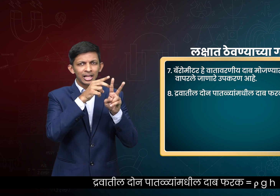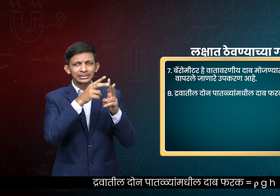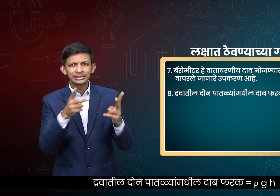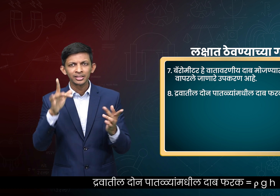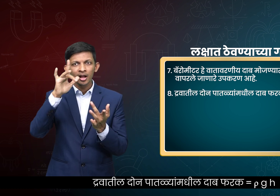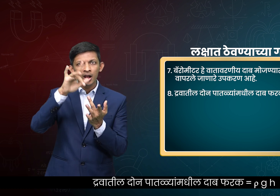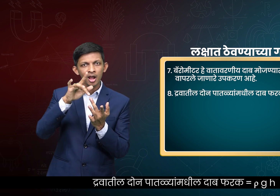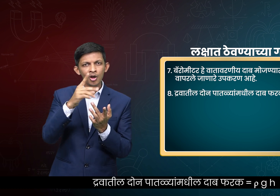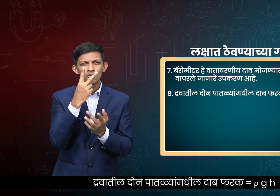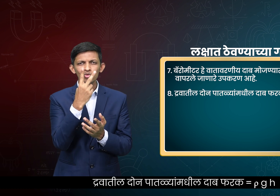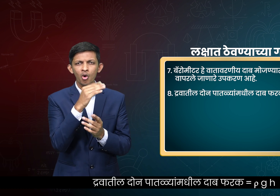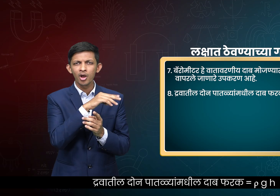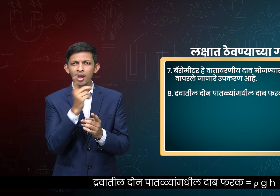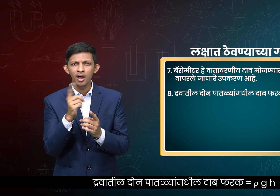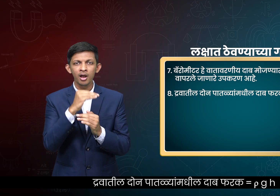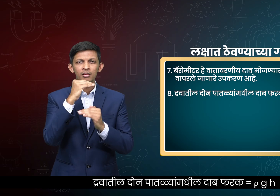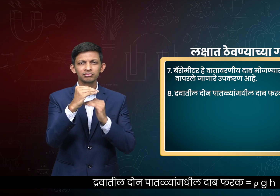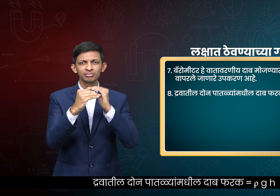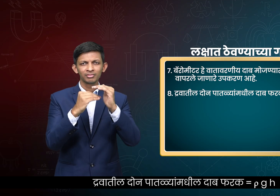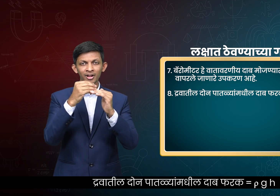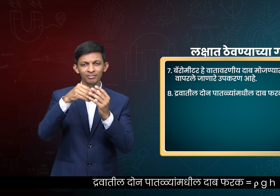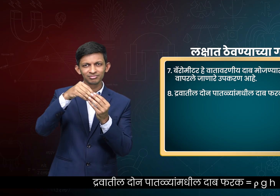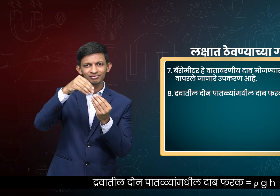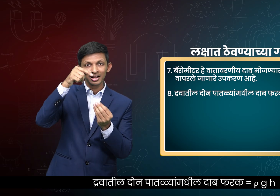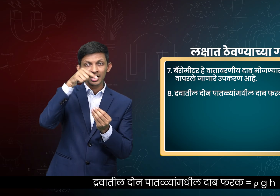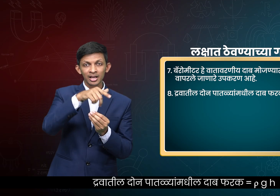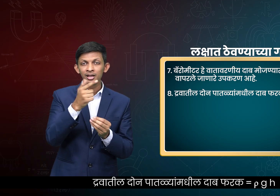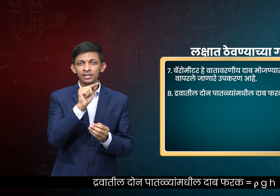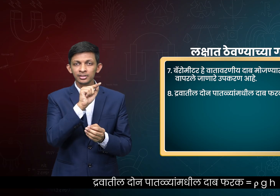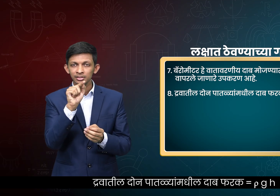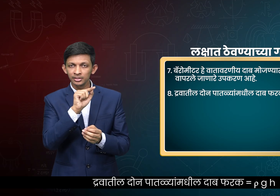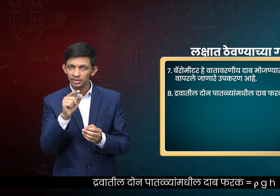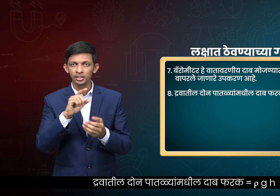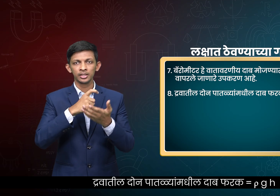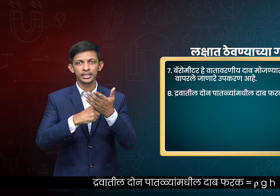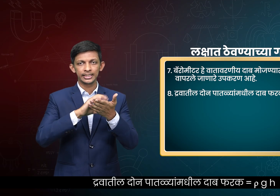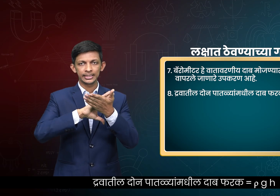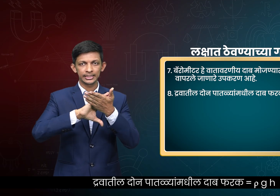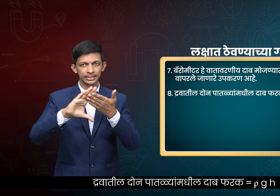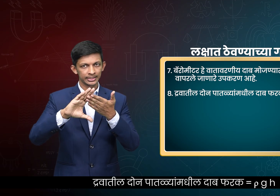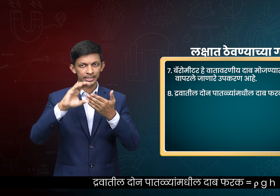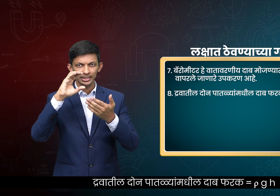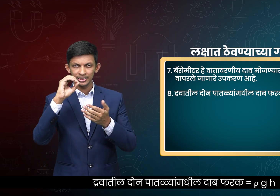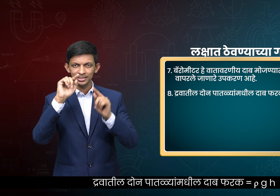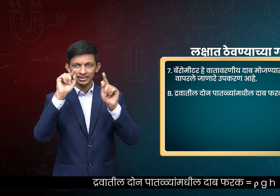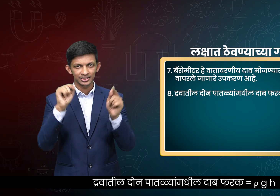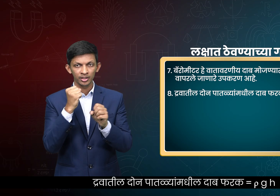द्रवातील दोन पातळ्यांमधील दाब हा फरक B किंवा रो GH.